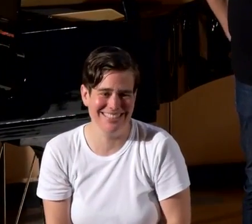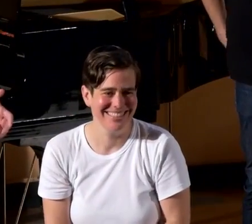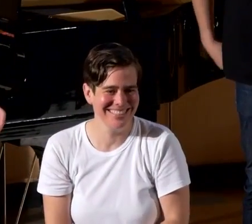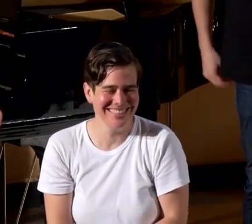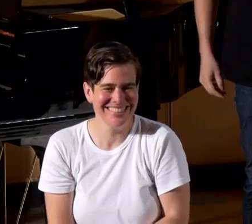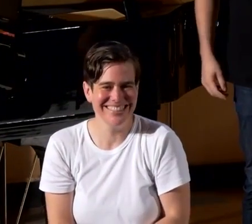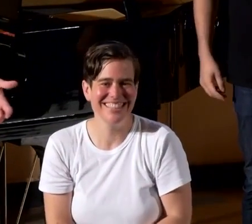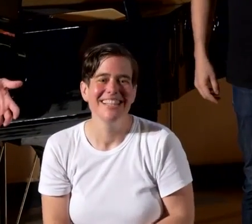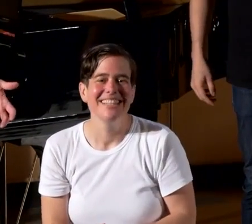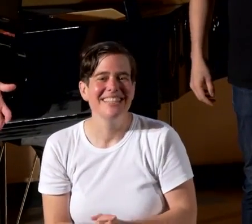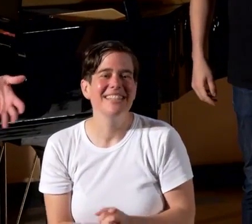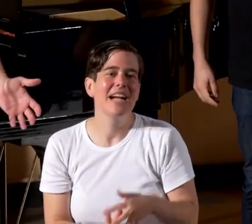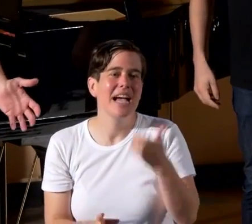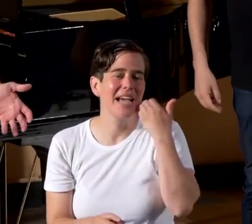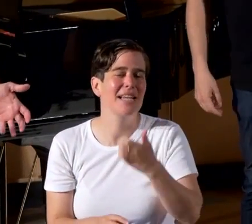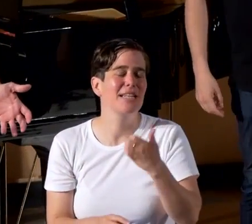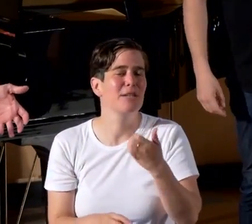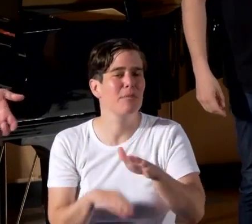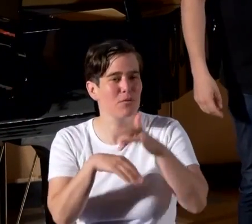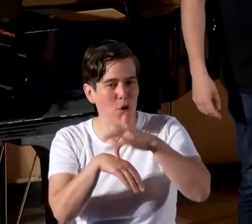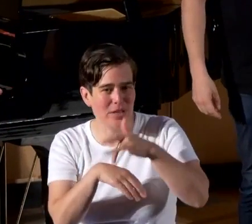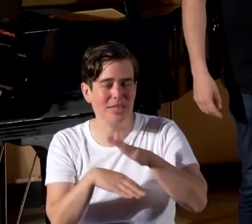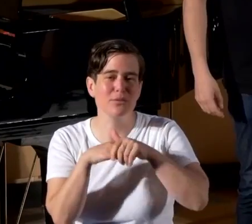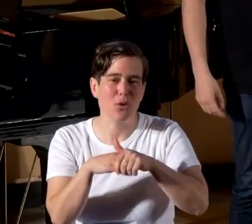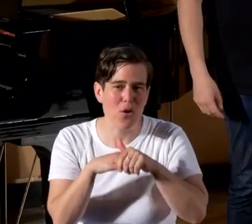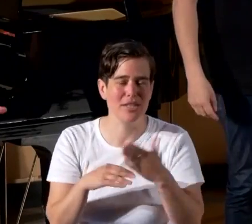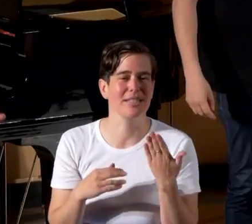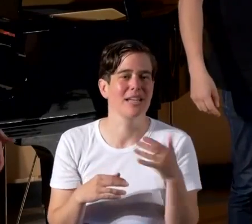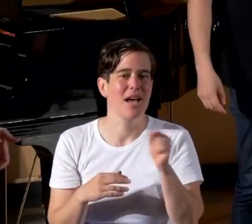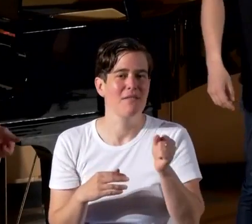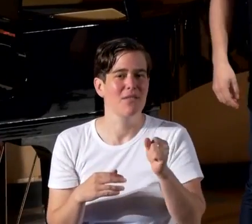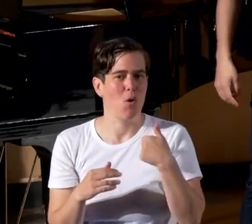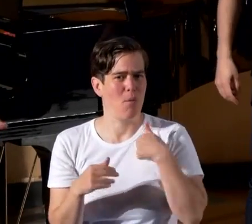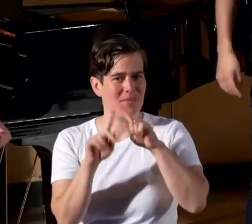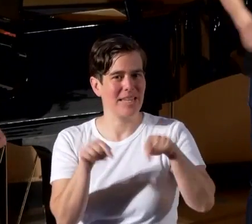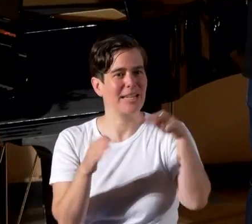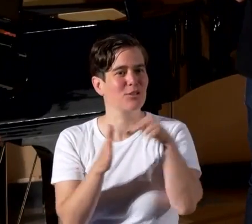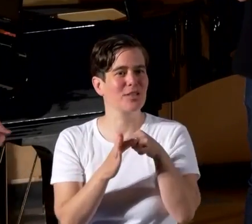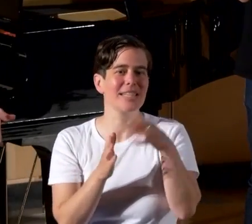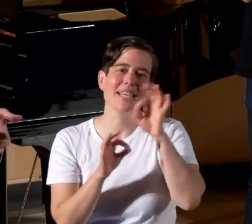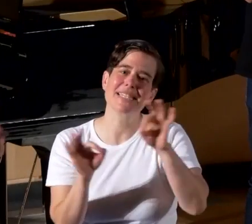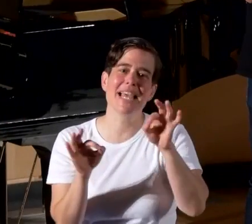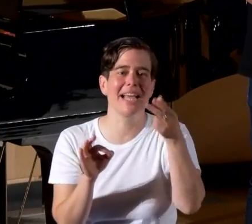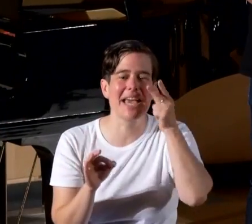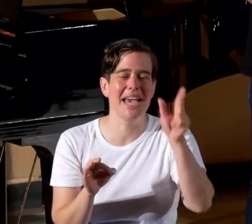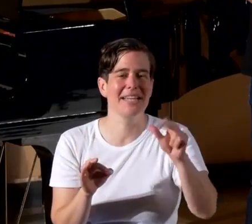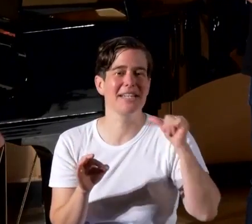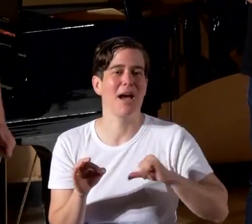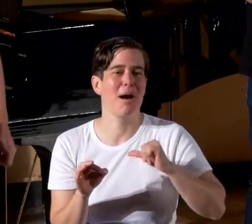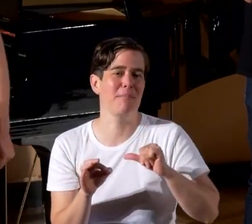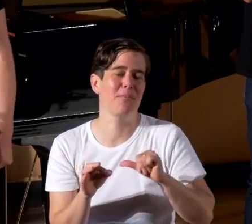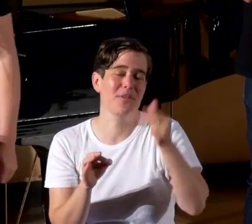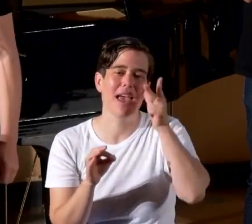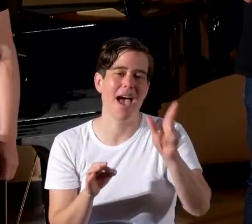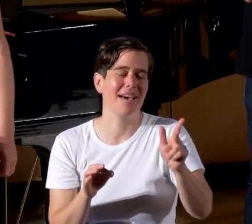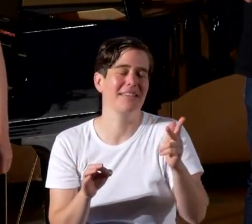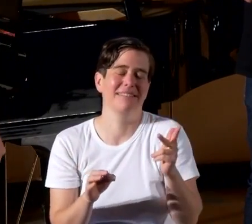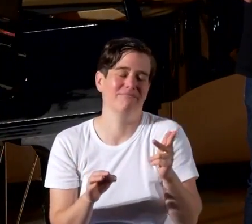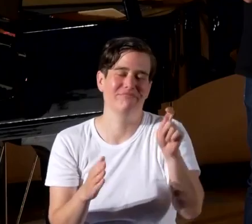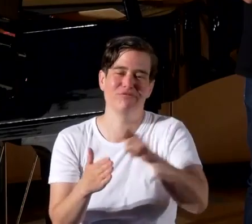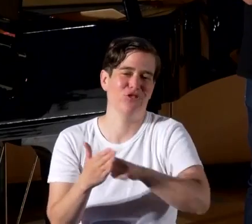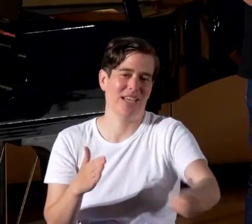Also, liebe Freundinnen und Freunde, habe ich gelernt, weil natürlich steht auch auf meinem Zettel, sehr geehrte Damen und Herren. Das habe ich jetzt gestrichen,